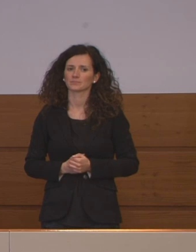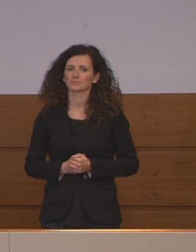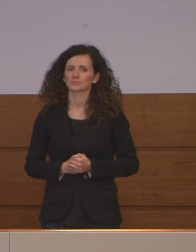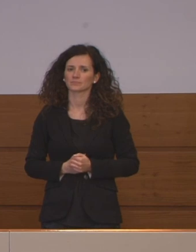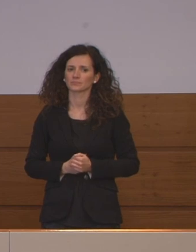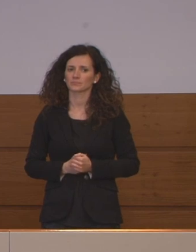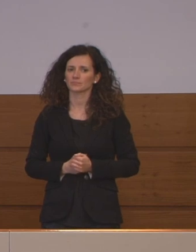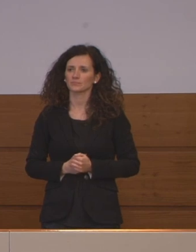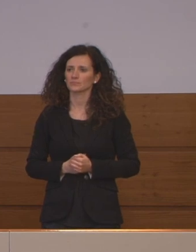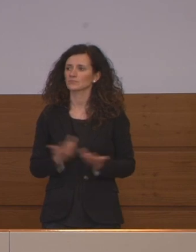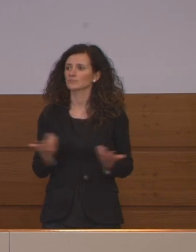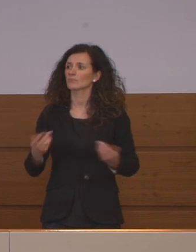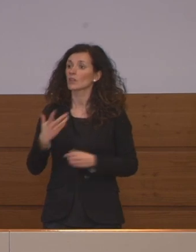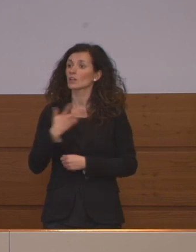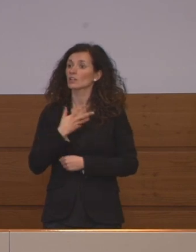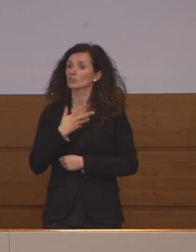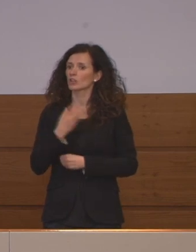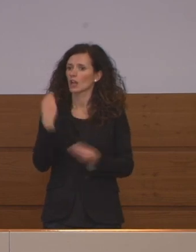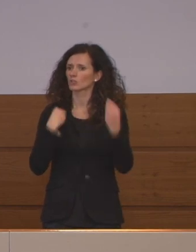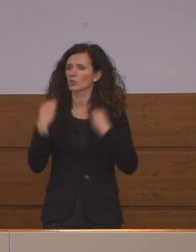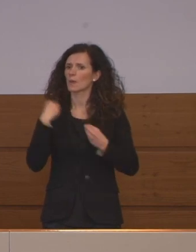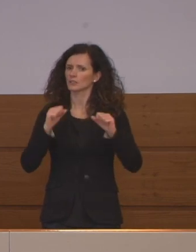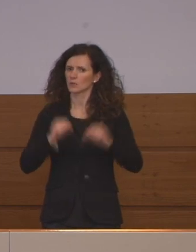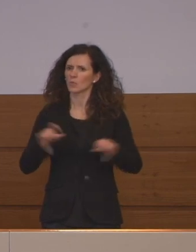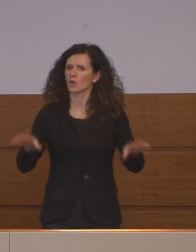se ci sono domande